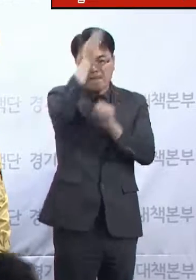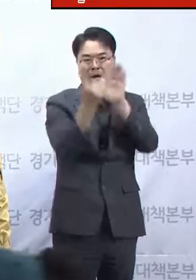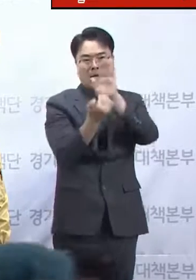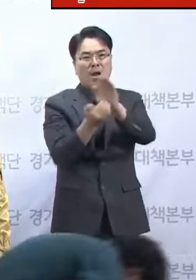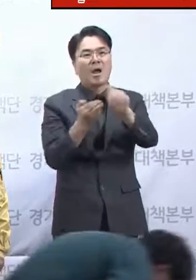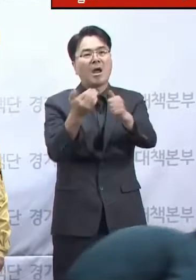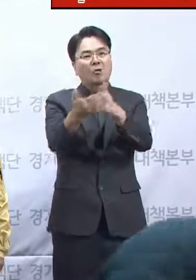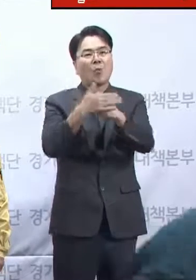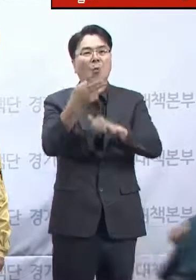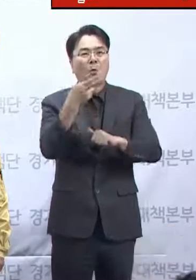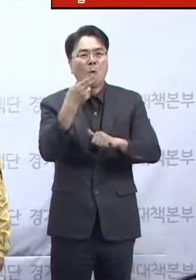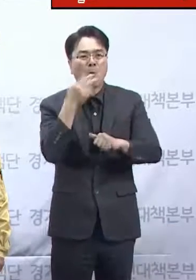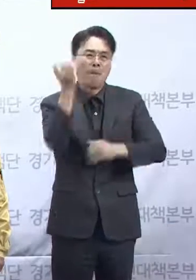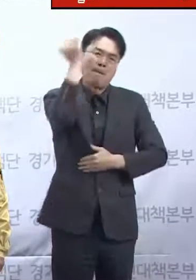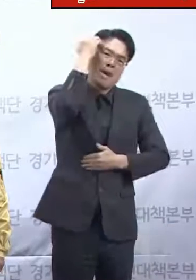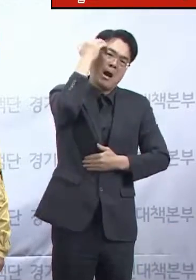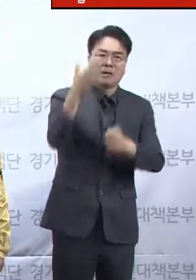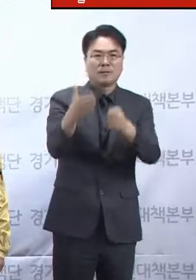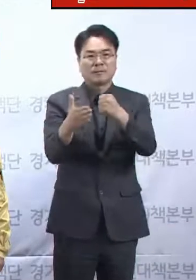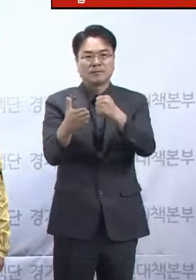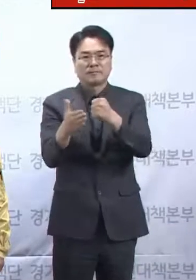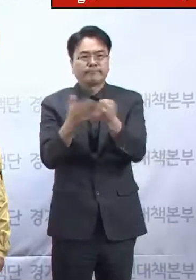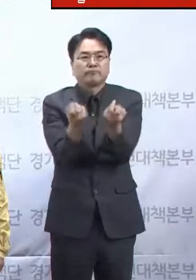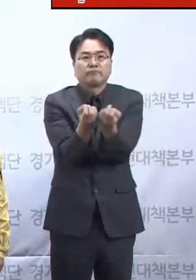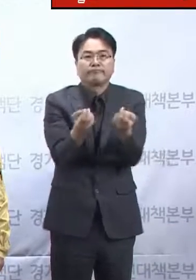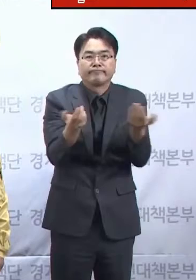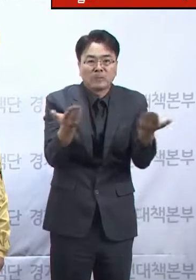있습니다. 이에 따라 경기도는 부득이